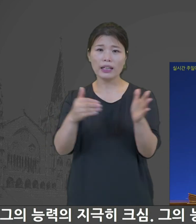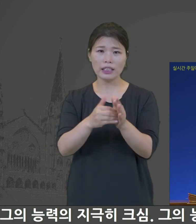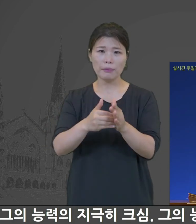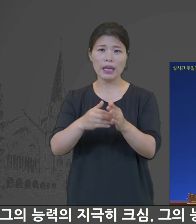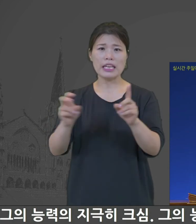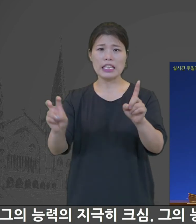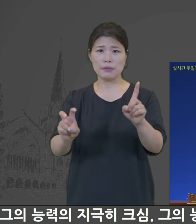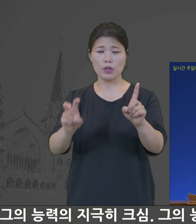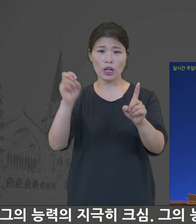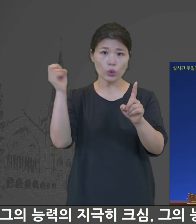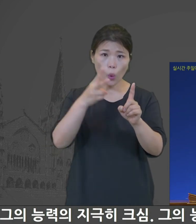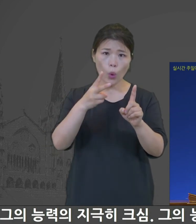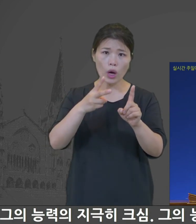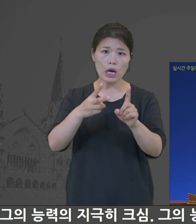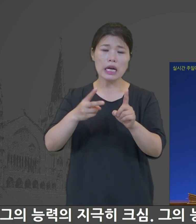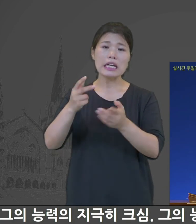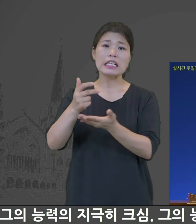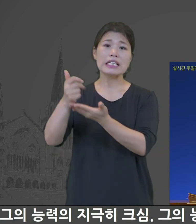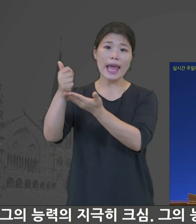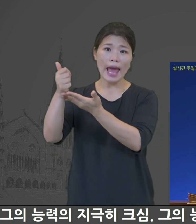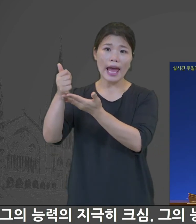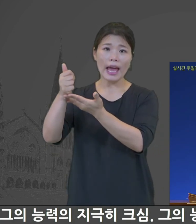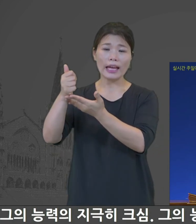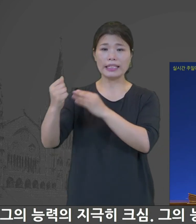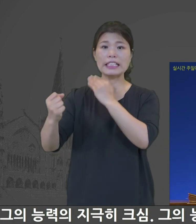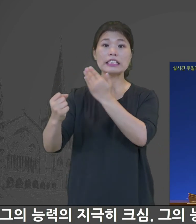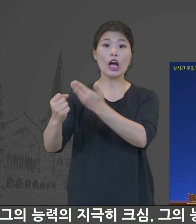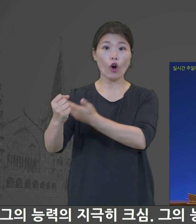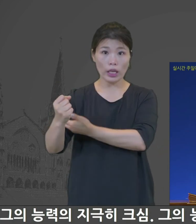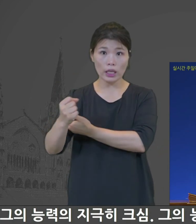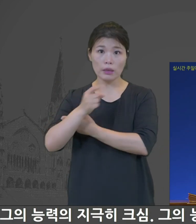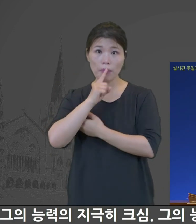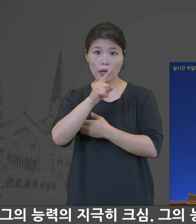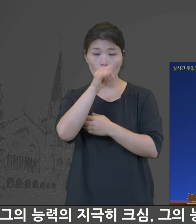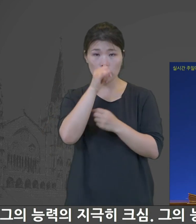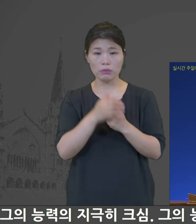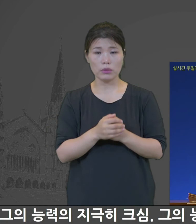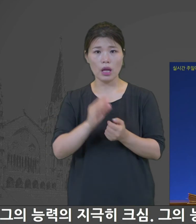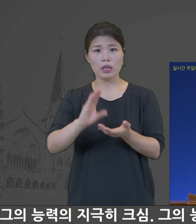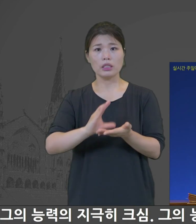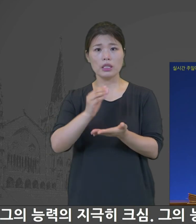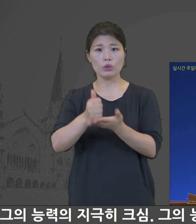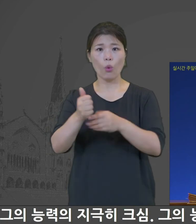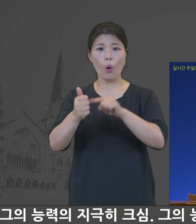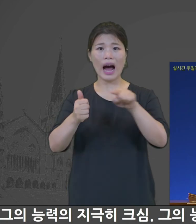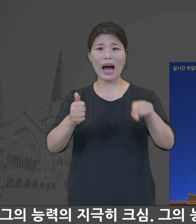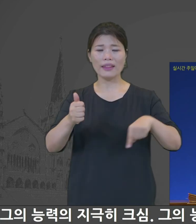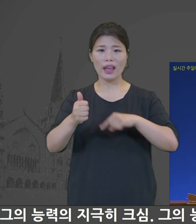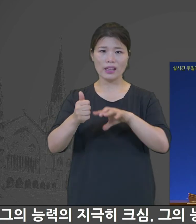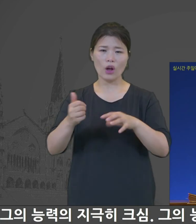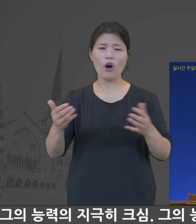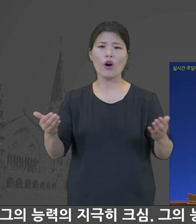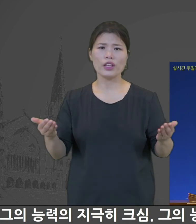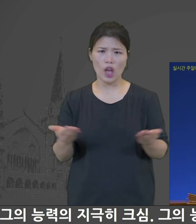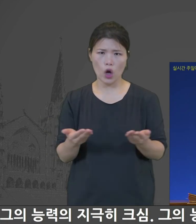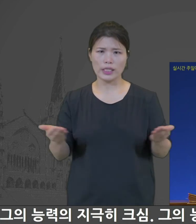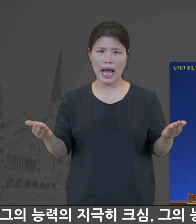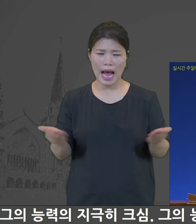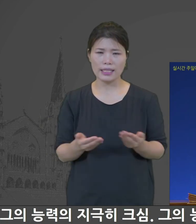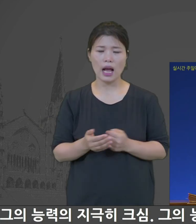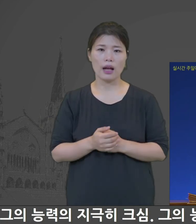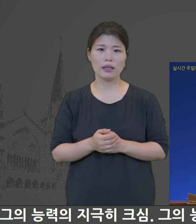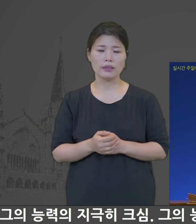나오는 거예요. 그의 능력이 그리스도 안에서 역사하사 죽은